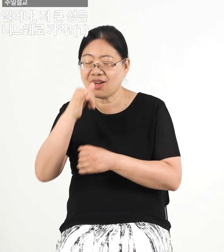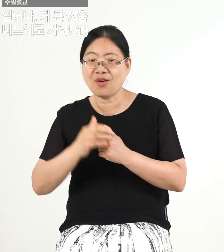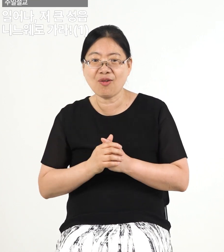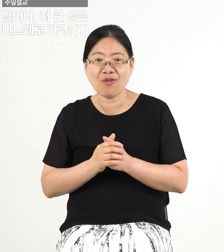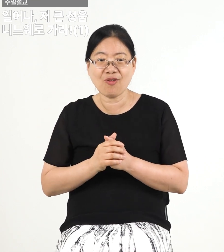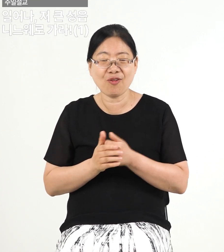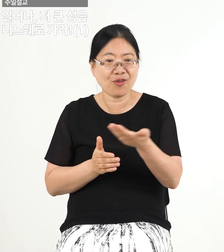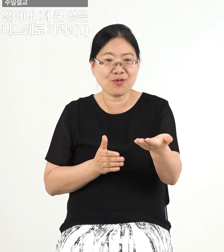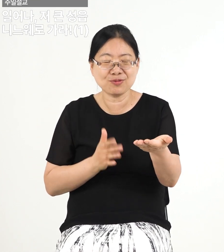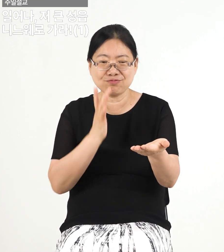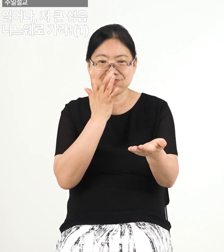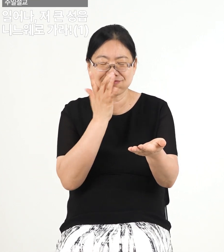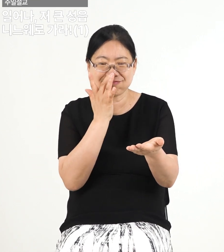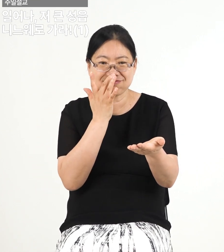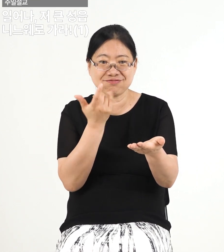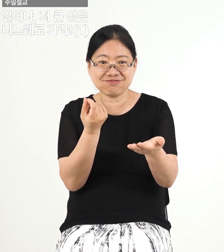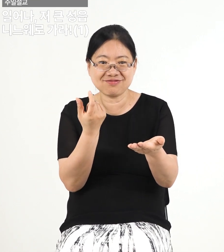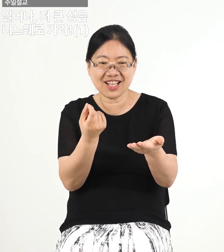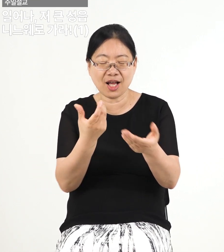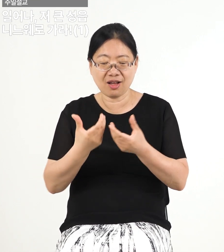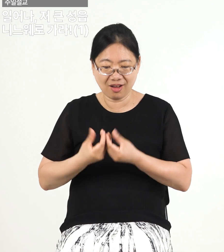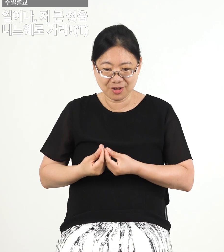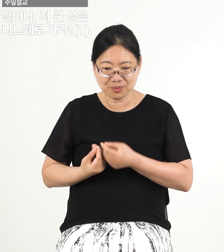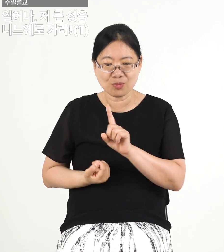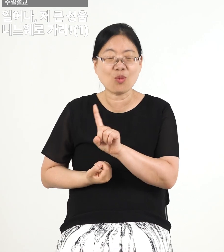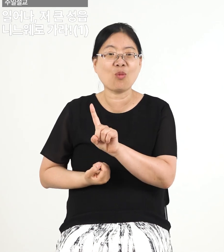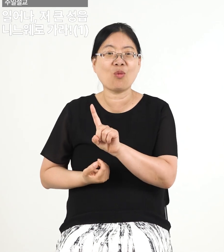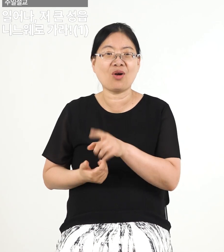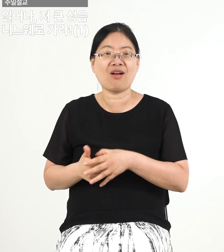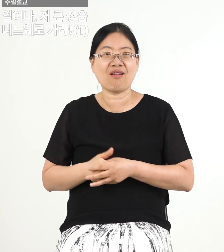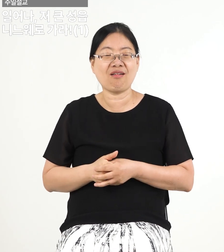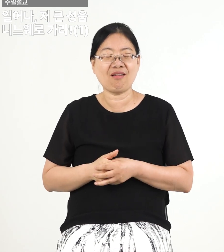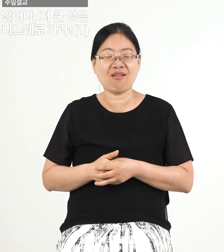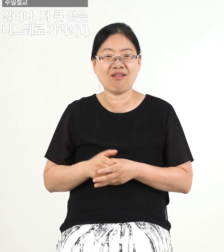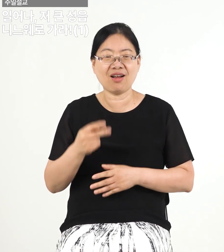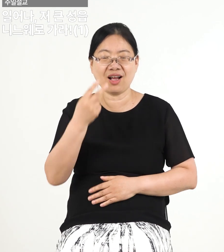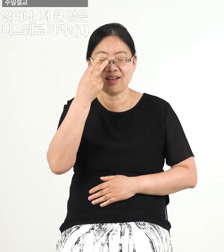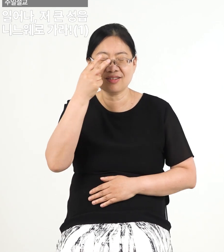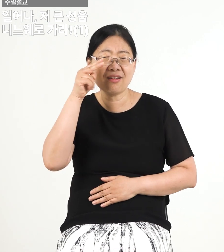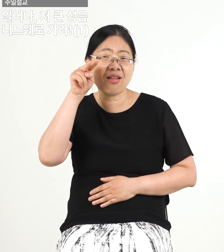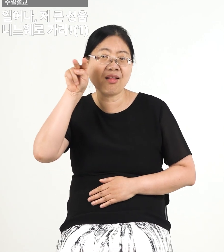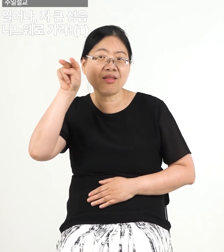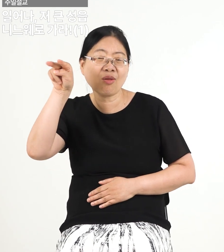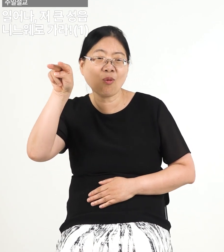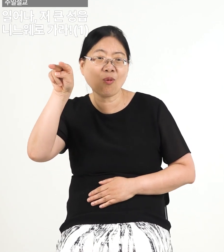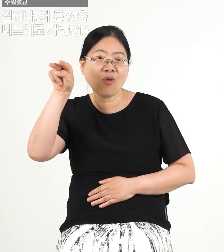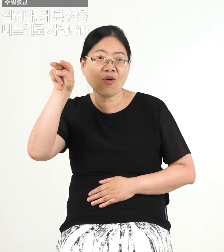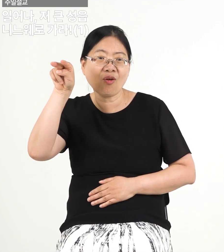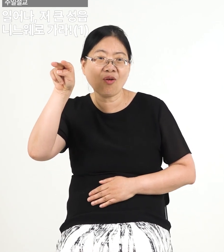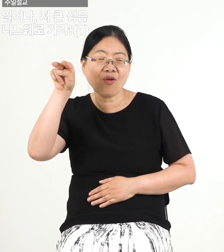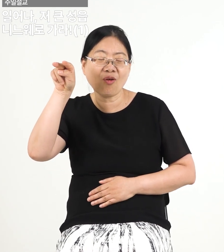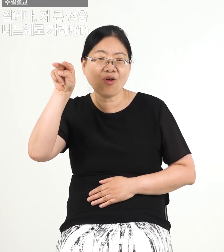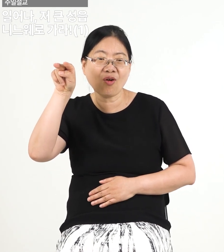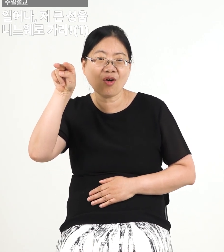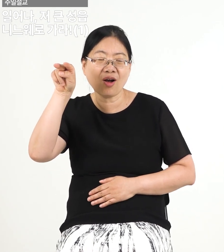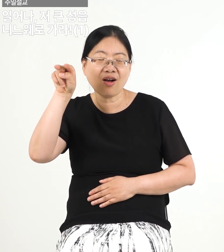잘 모르시는 것 같아요. 예, 이제 예를 들면 이런 겁니다. 시선은 저쪽에 두고